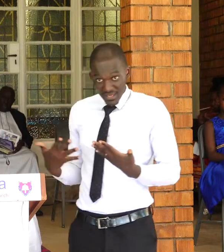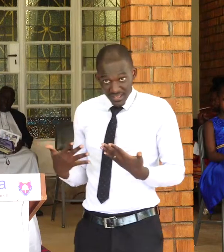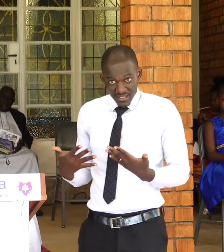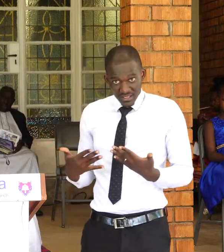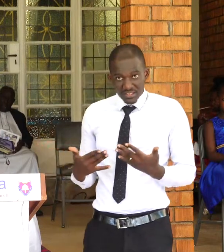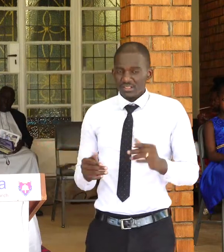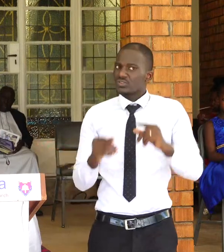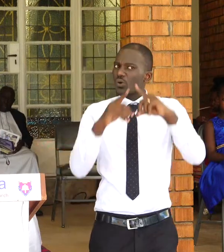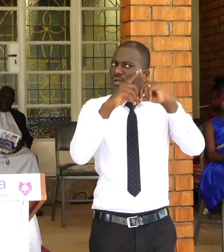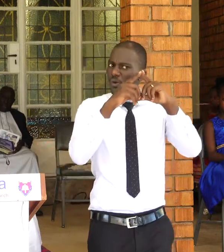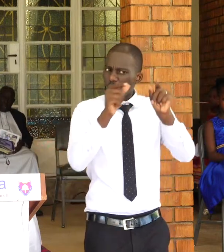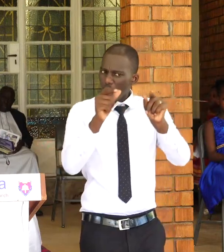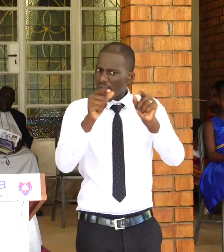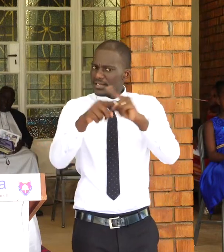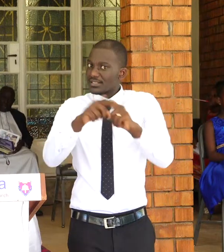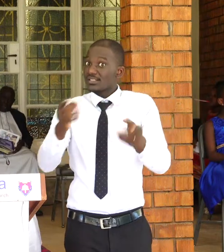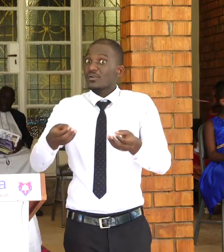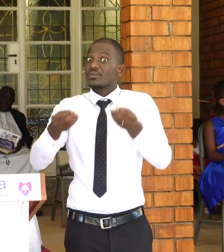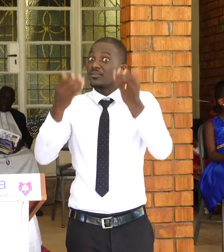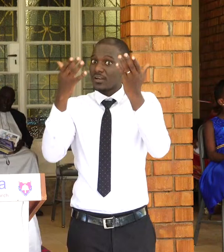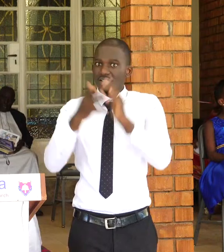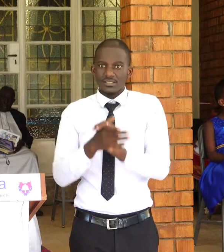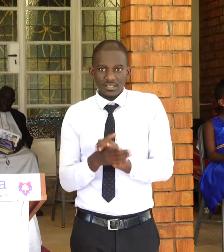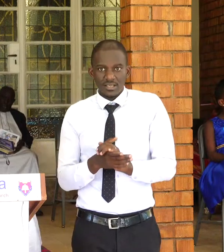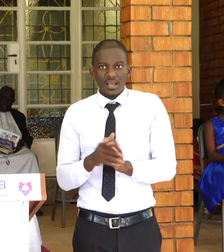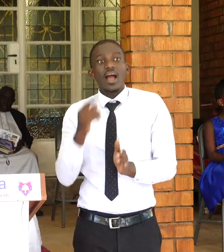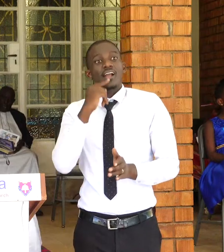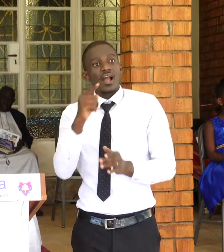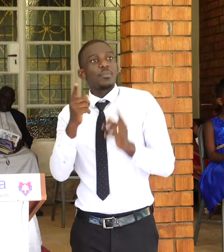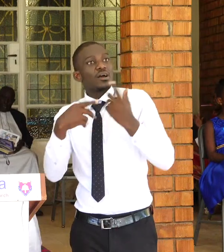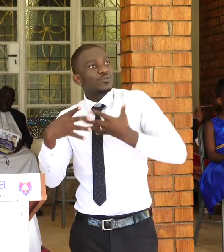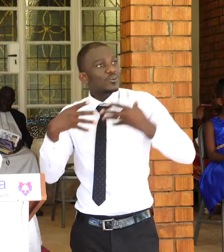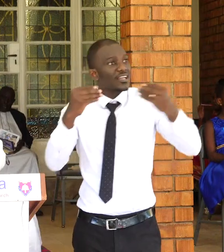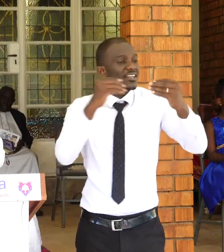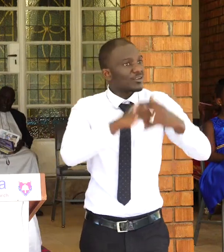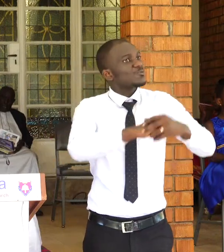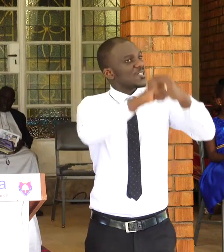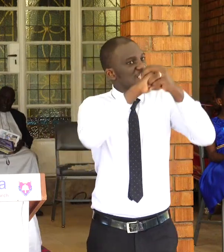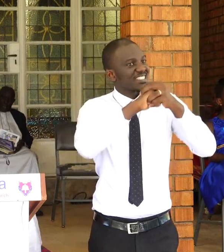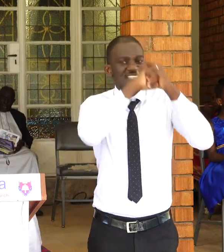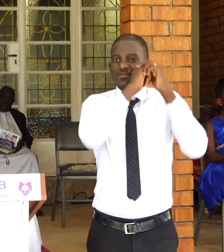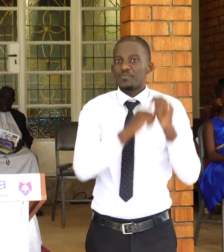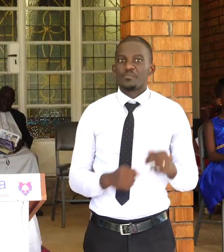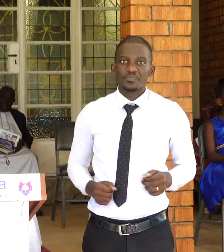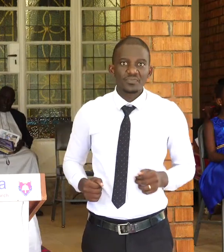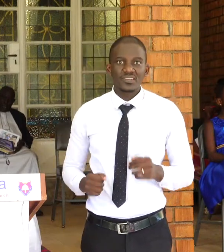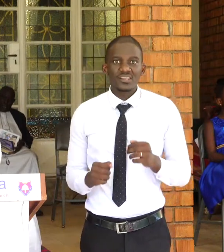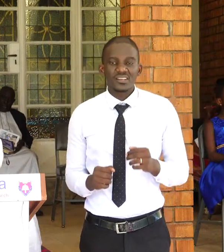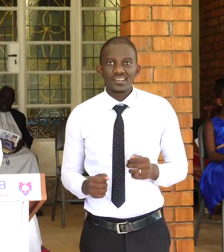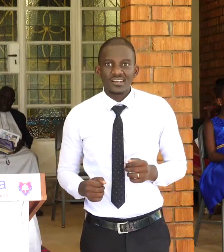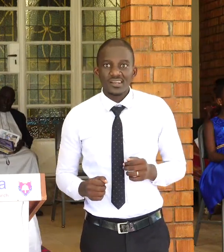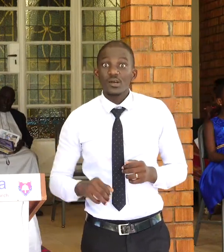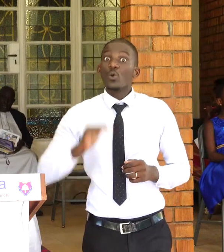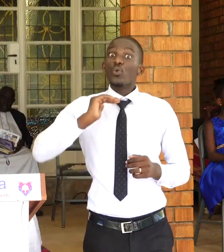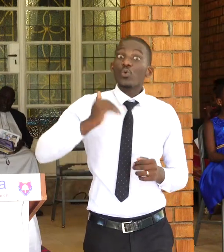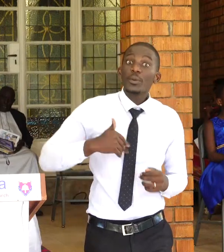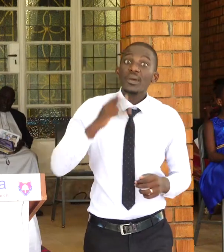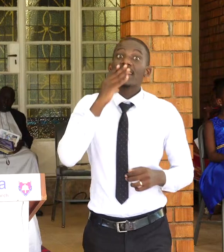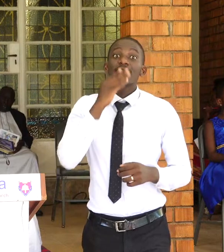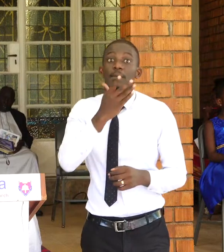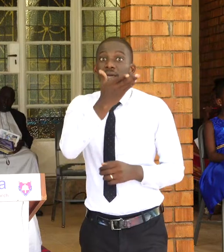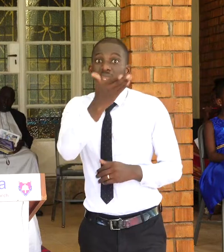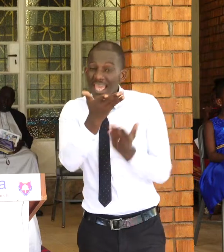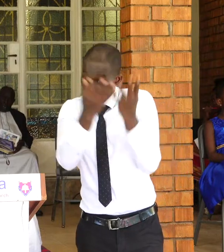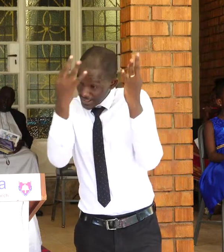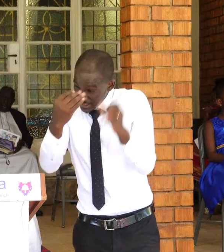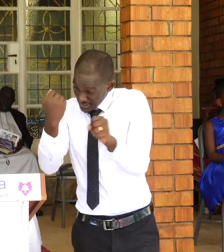ekigambo saddaaka Ibulayimu akiwa erinnya tugende tukole ki bannyabo ne bassebo buli kyokola ng'okolera Katonda wo